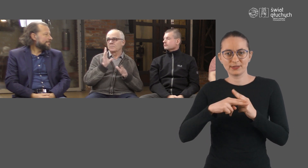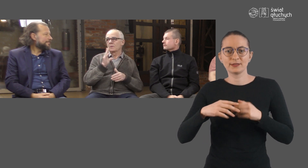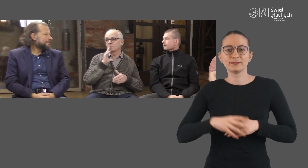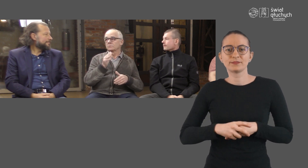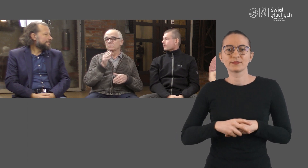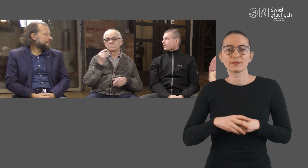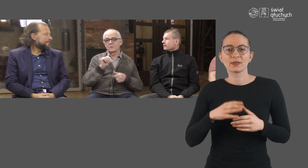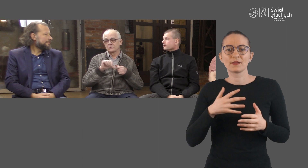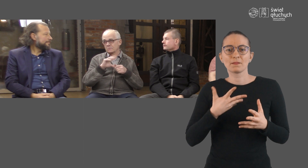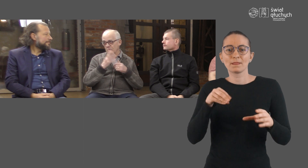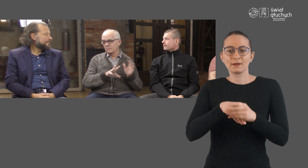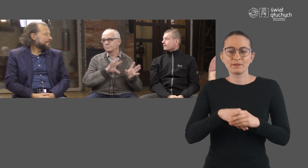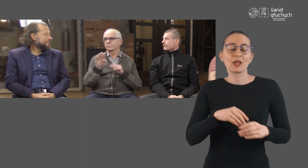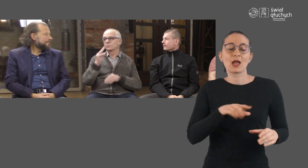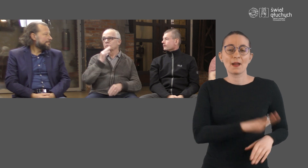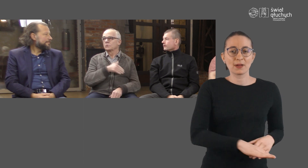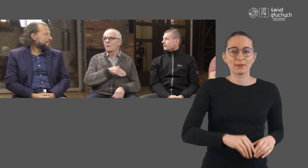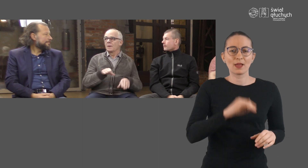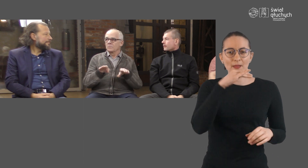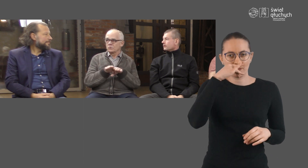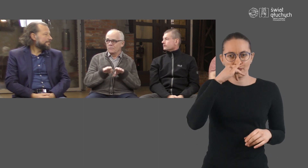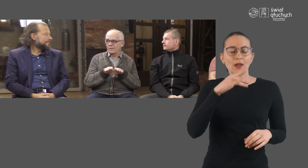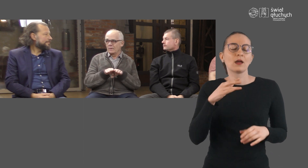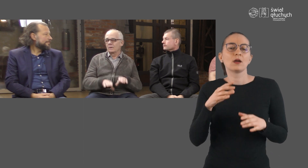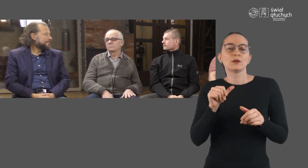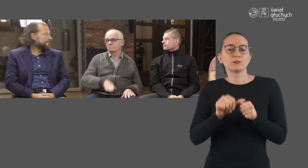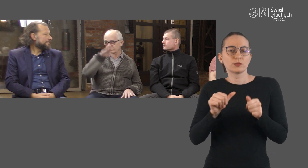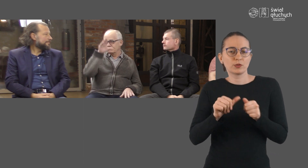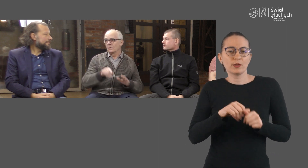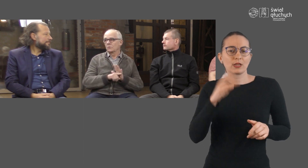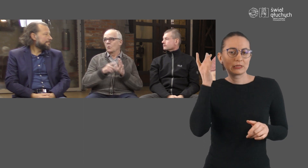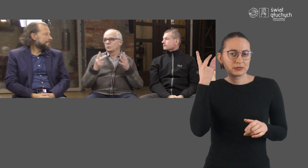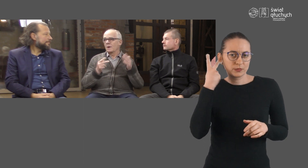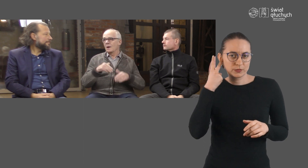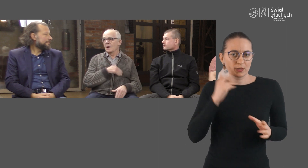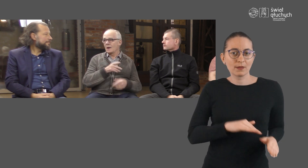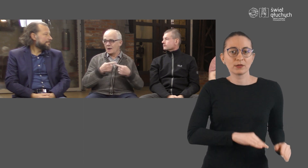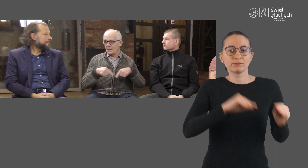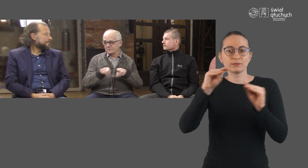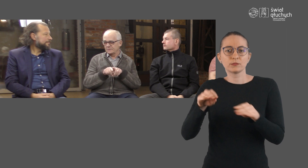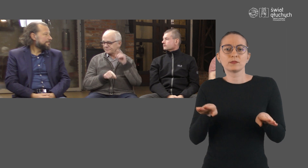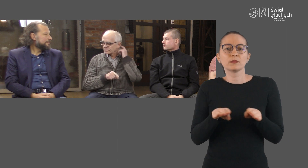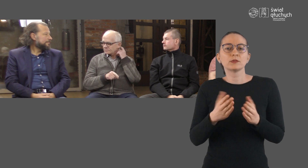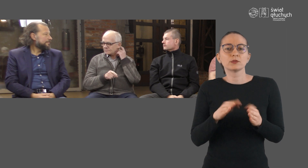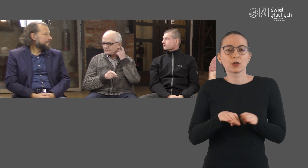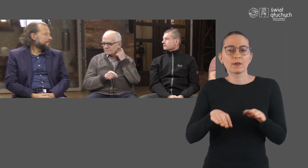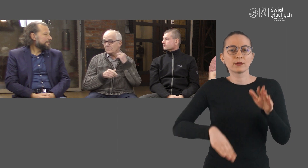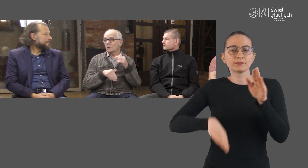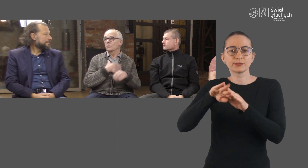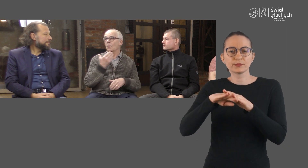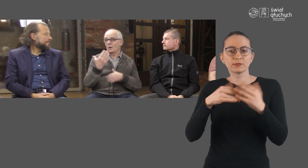W przedszkolu byłem dla osób słyszących. Skończyłem przedszkolę, przeniosłem się do szkoły podstawowej do 8 klasy.